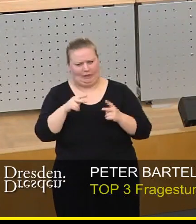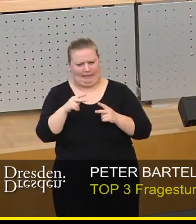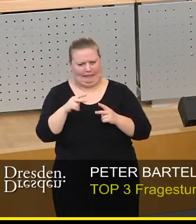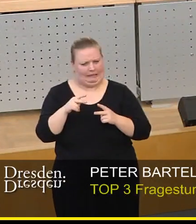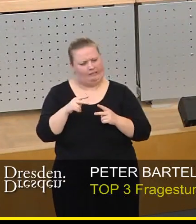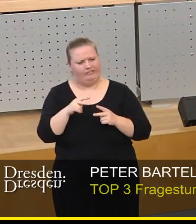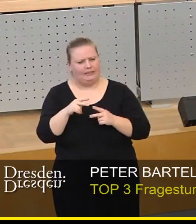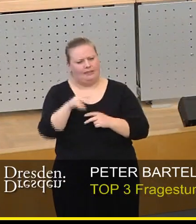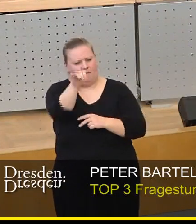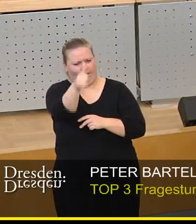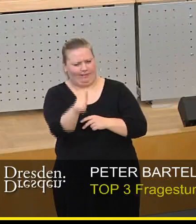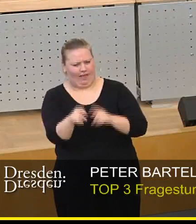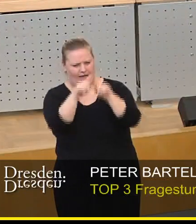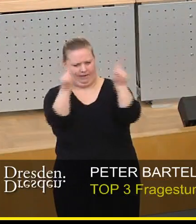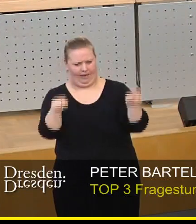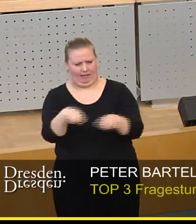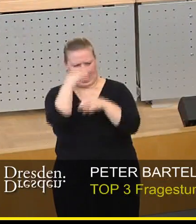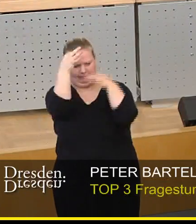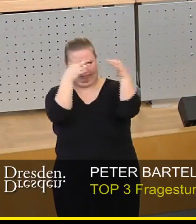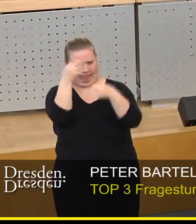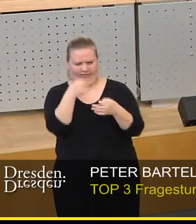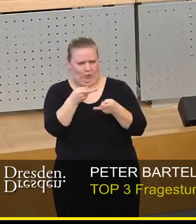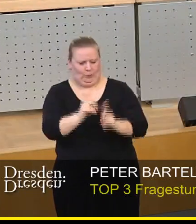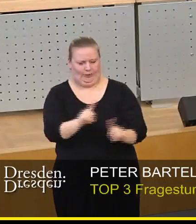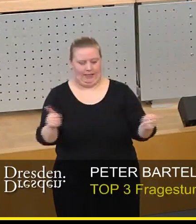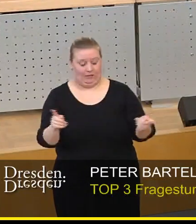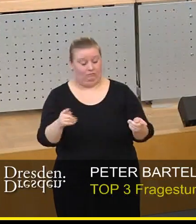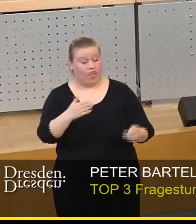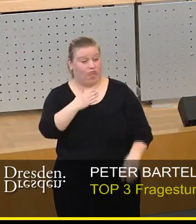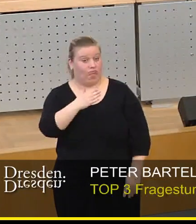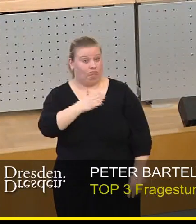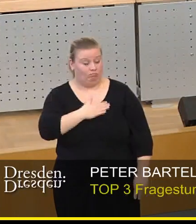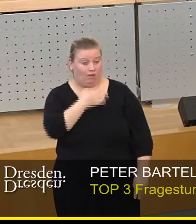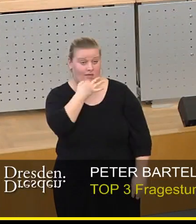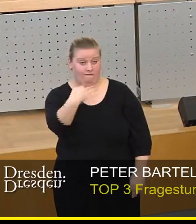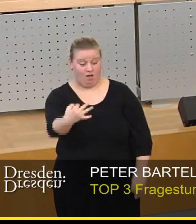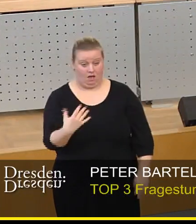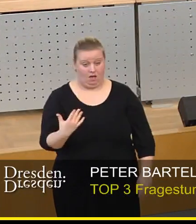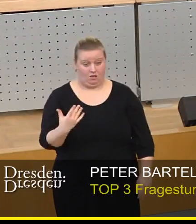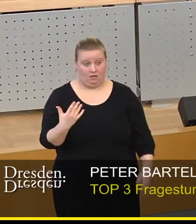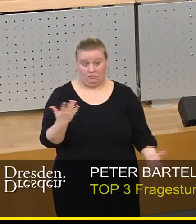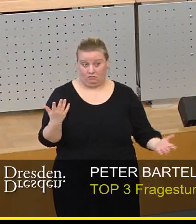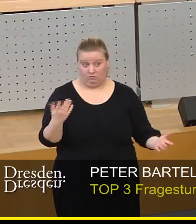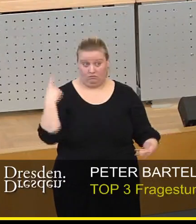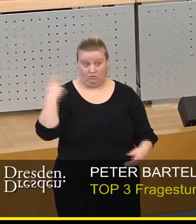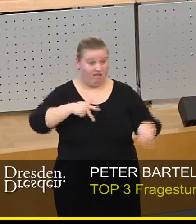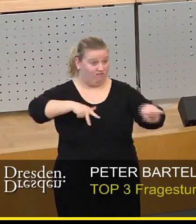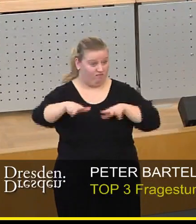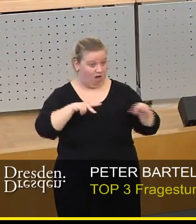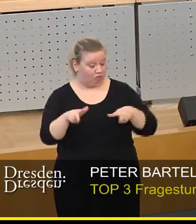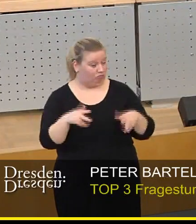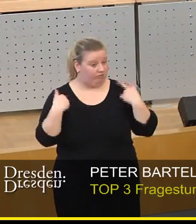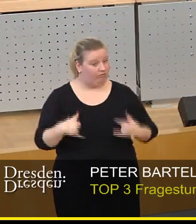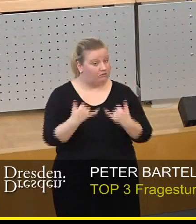viel erfunden wird, was so nicht richtig ist. Die Frage dazu ist jetzt, wie geht die Verwaltung damit